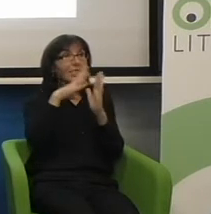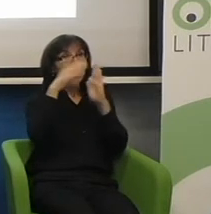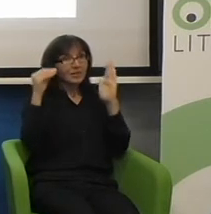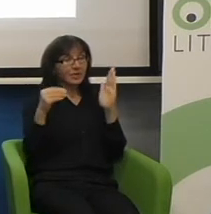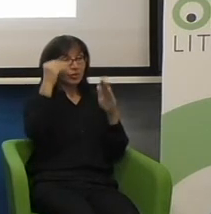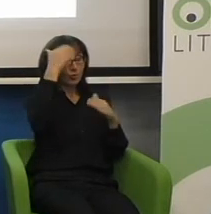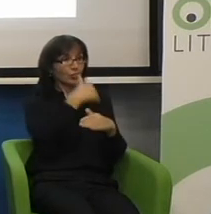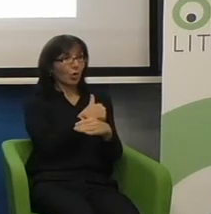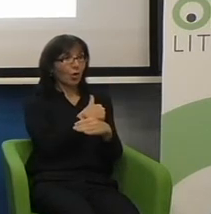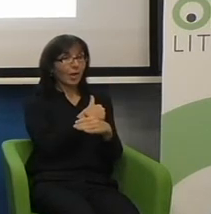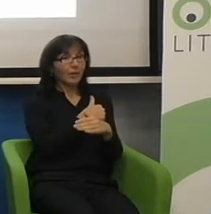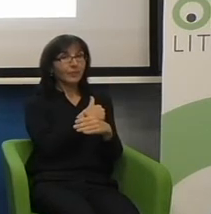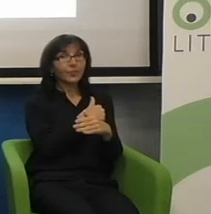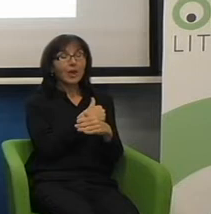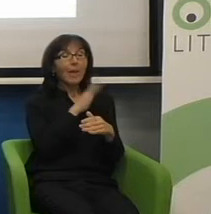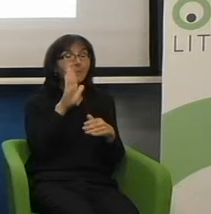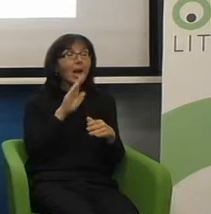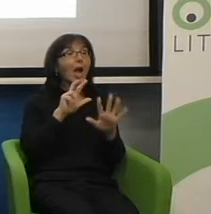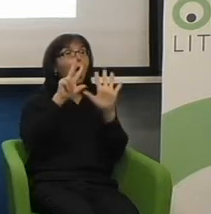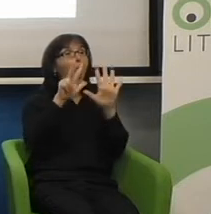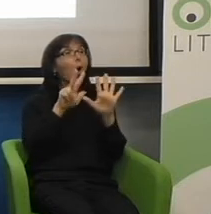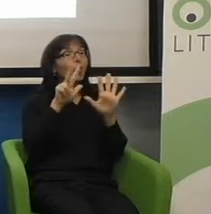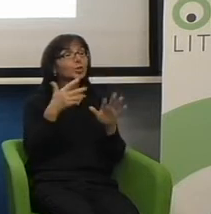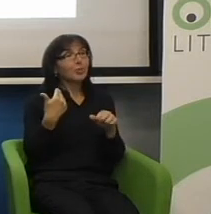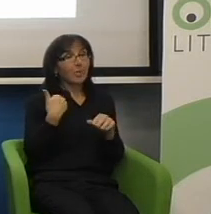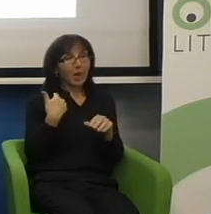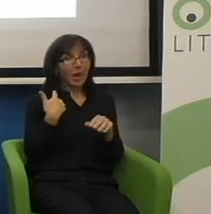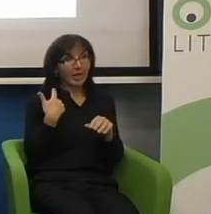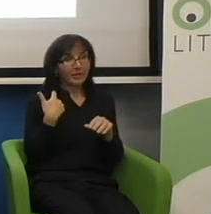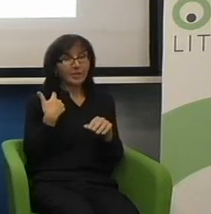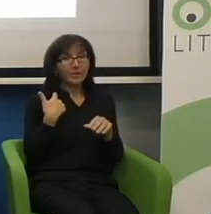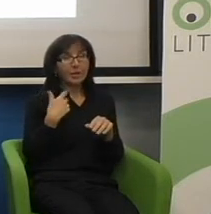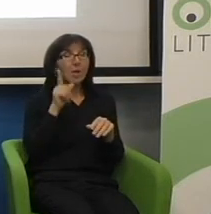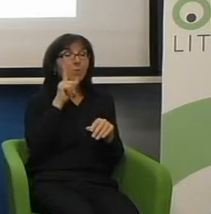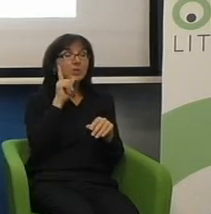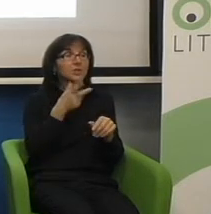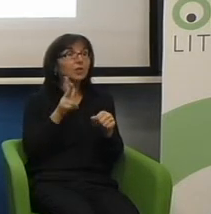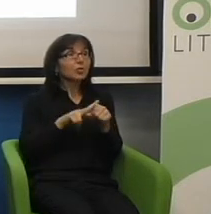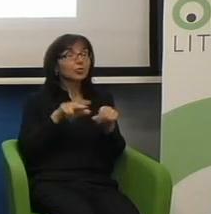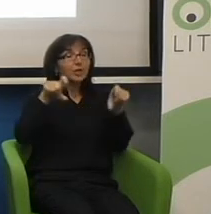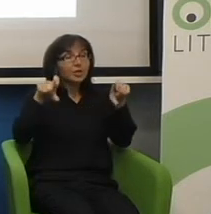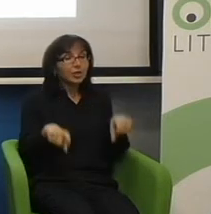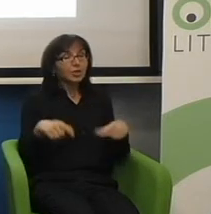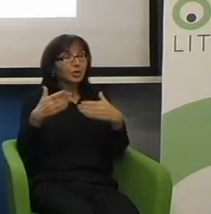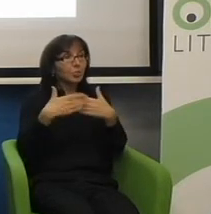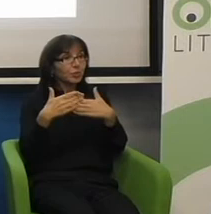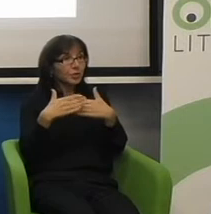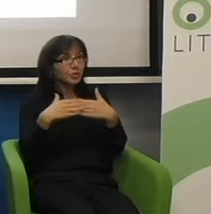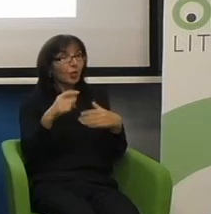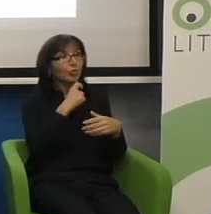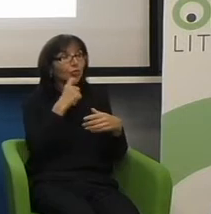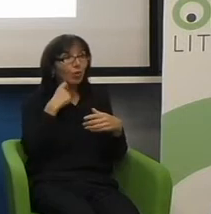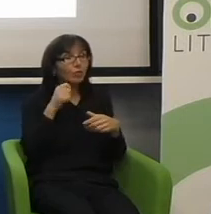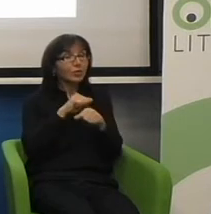zdjęciu. Co ciekawe, ten mężczyzna, który siedzi obok duchownego, prawdopodobnie prawosławnego, to jest